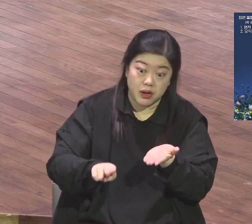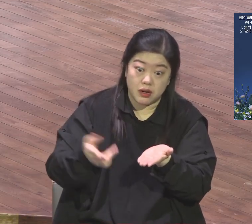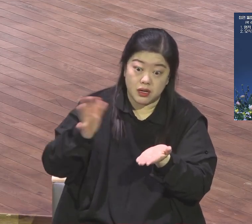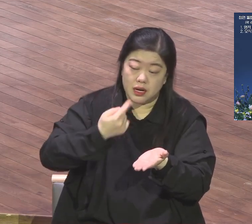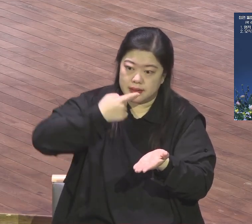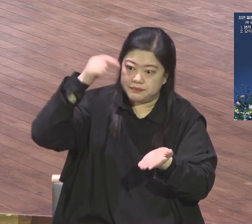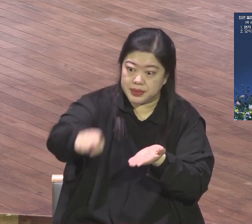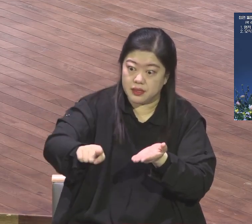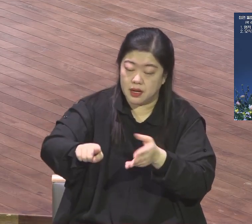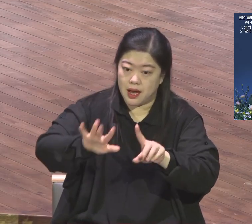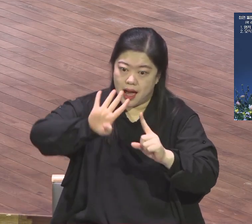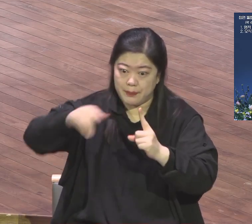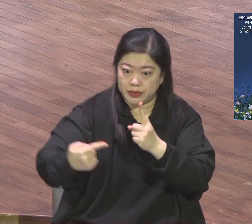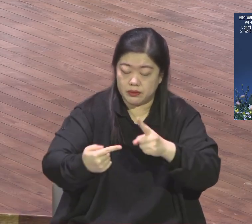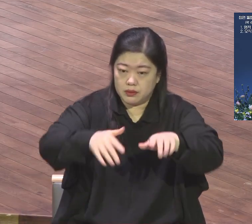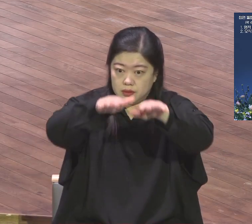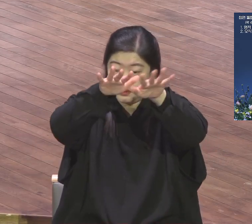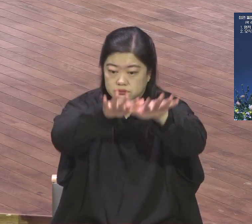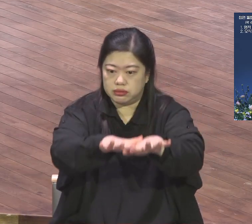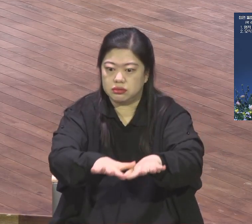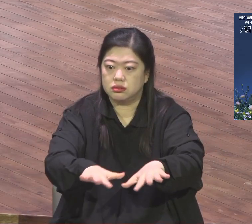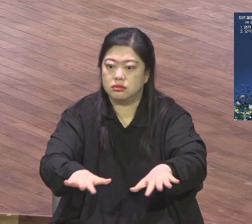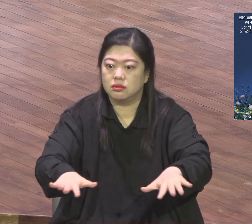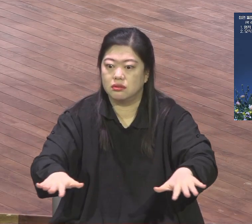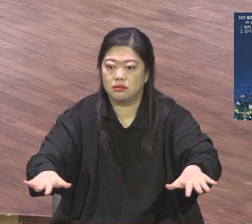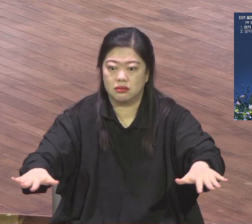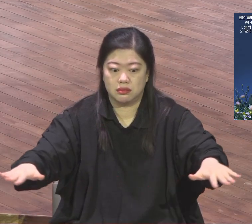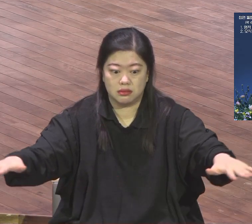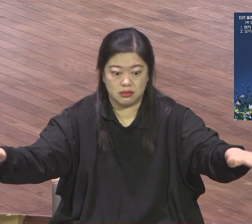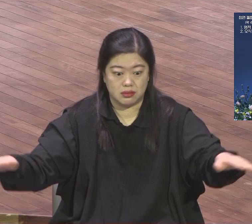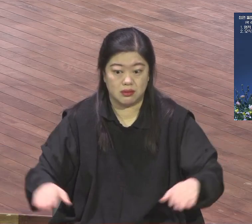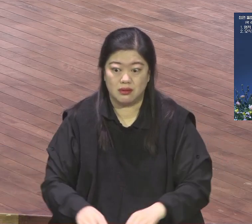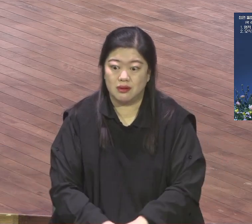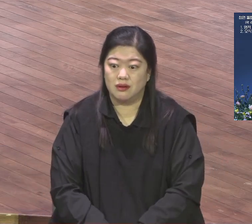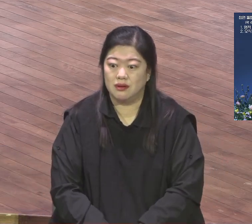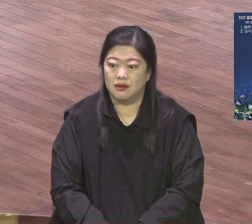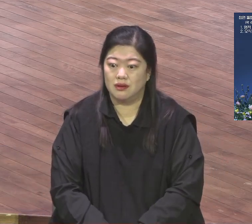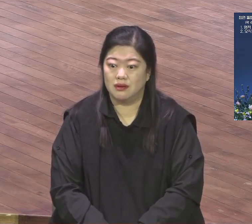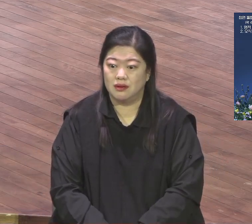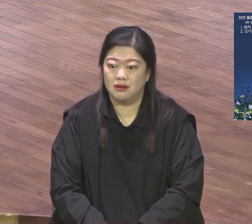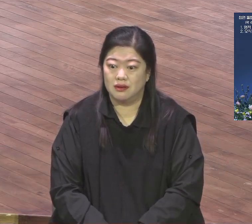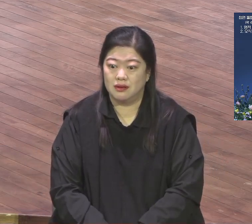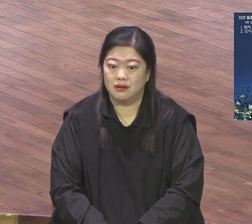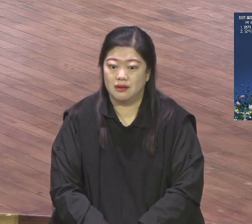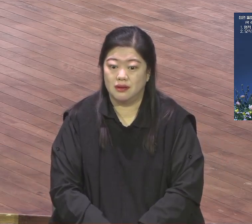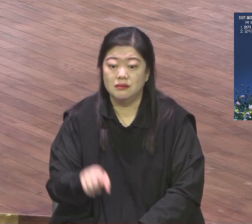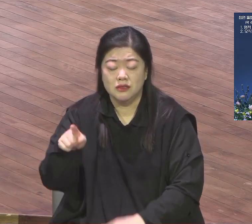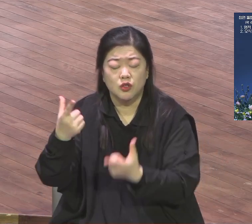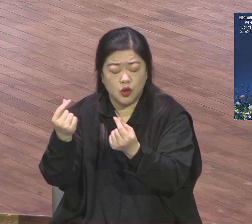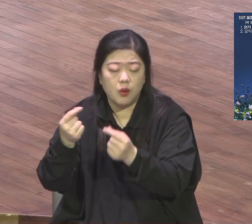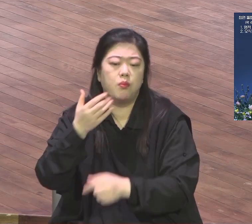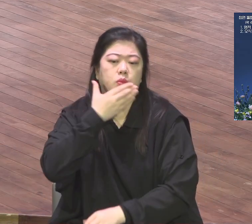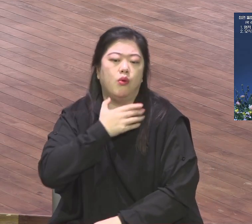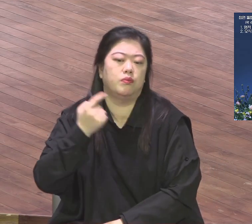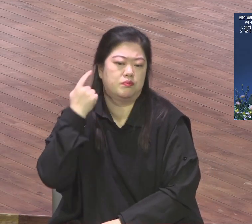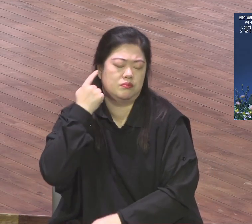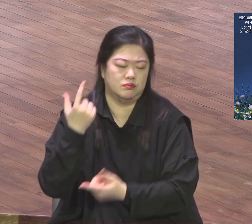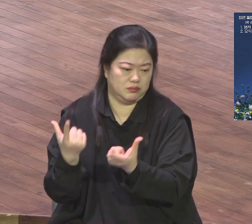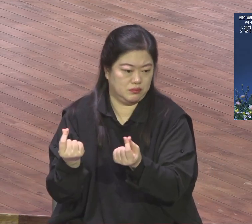고요함으로 바뀌어버렸어요. 이게 복음입니다. 이것이 여러분 믿음입니다.